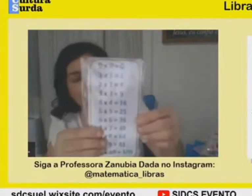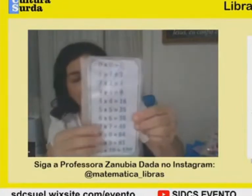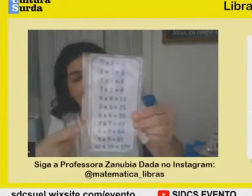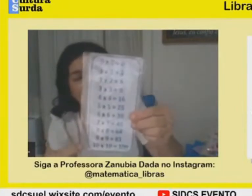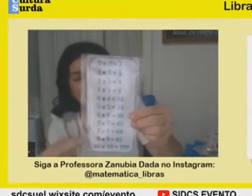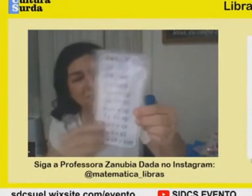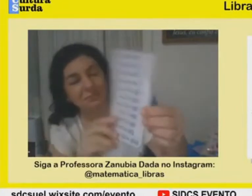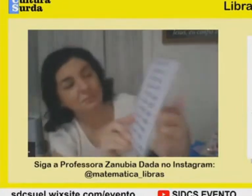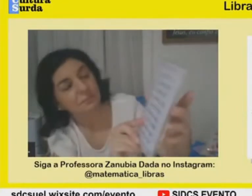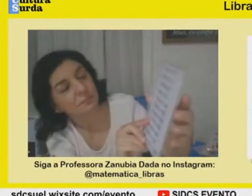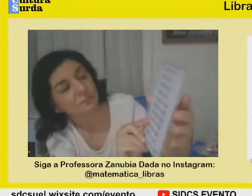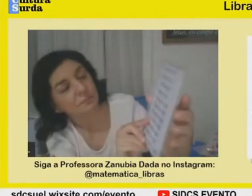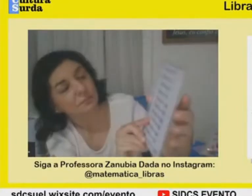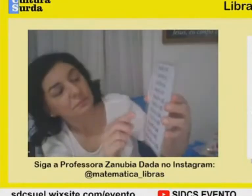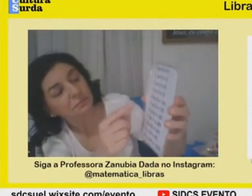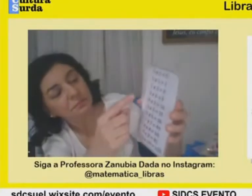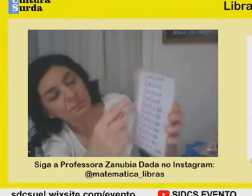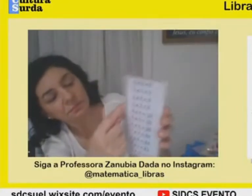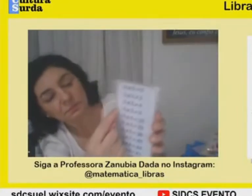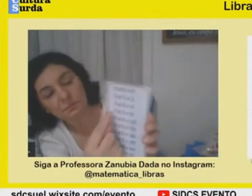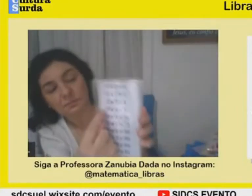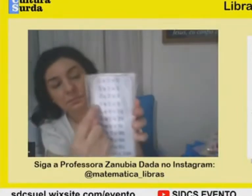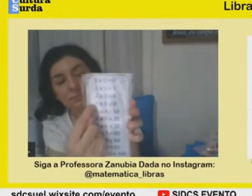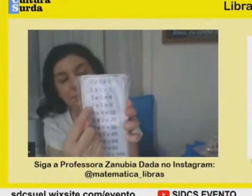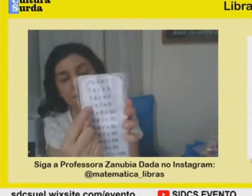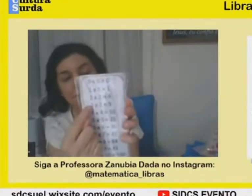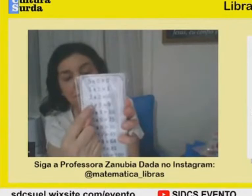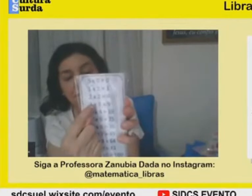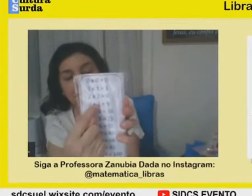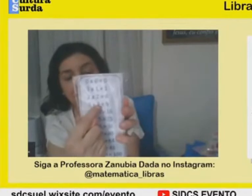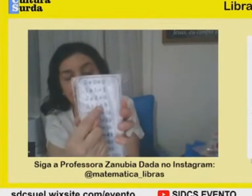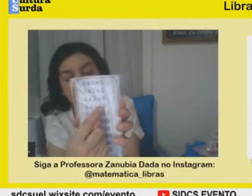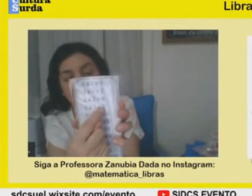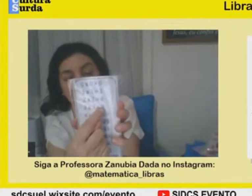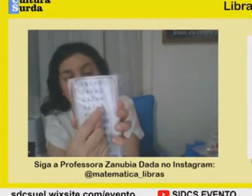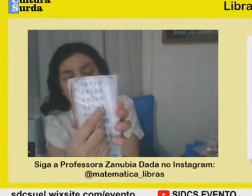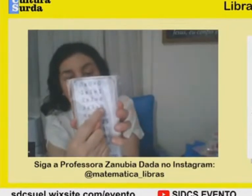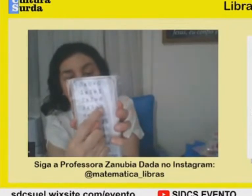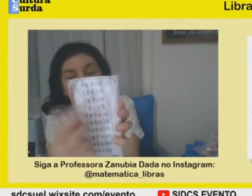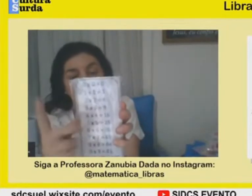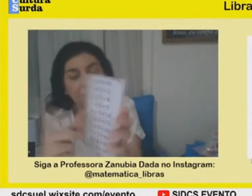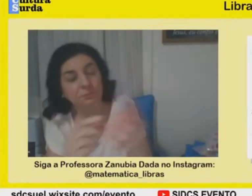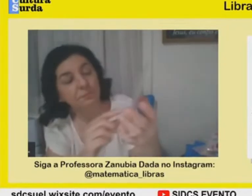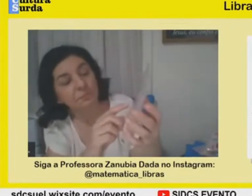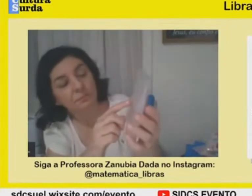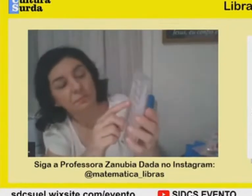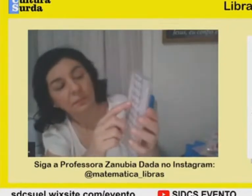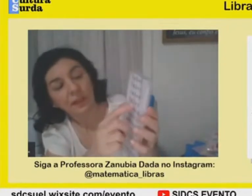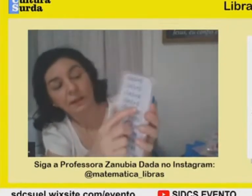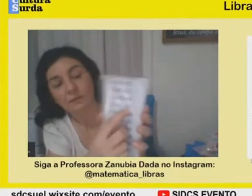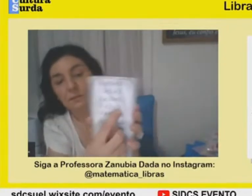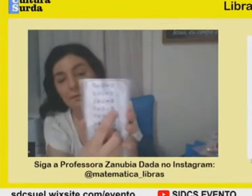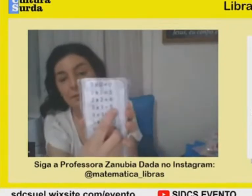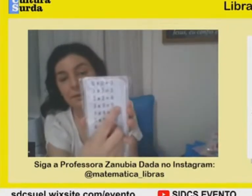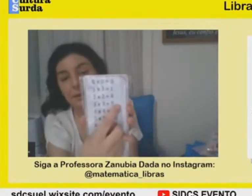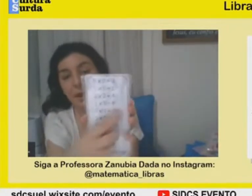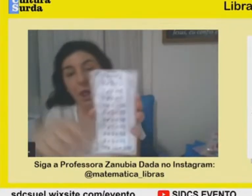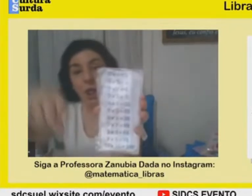3. Qual? Onde está o 3 aqui nessa tabuada? Ó, a tabuada do 3.